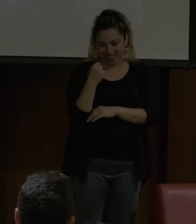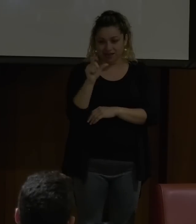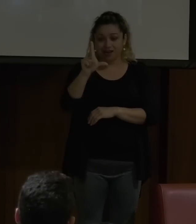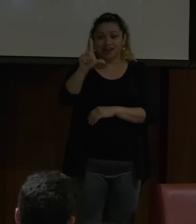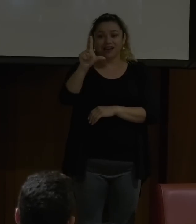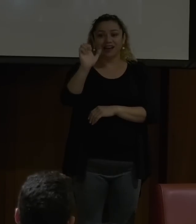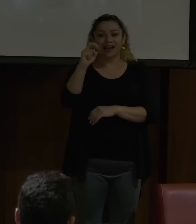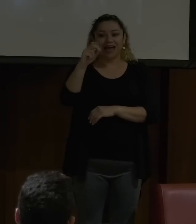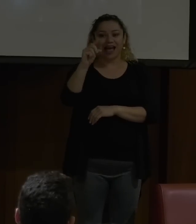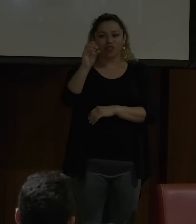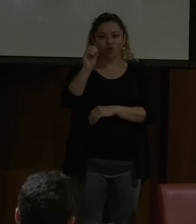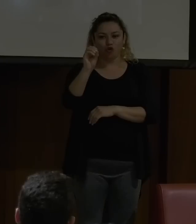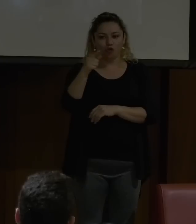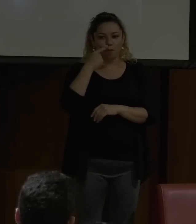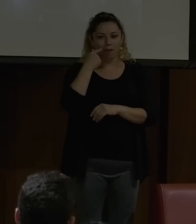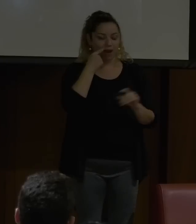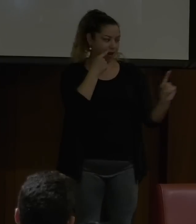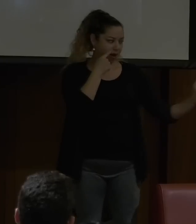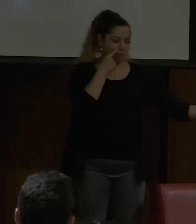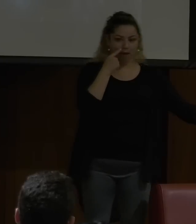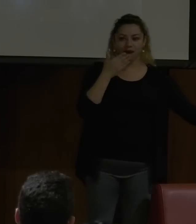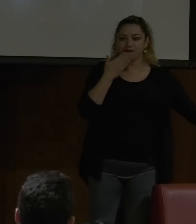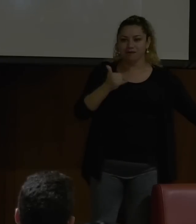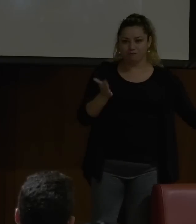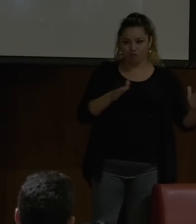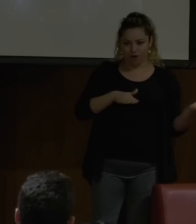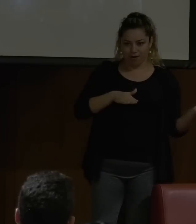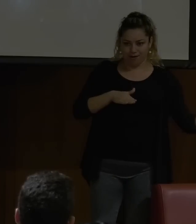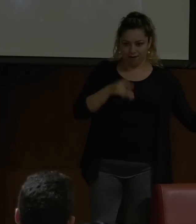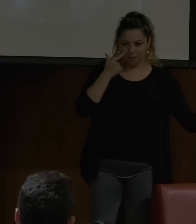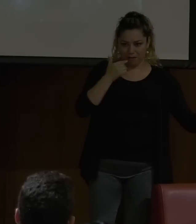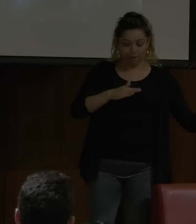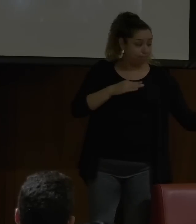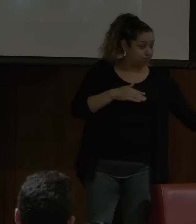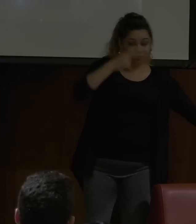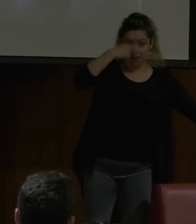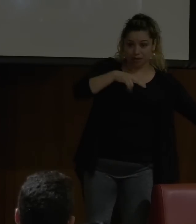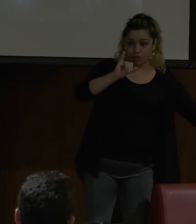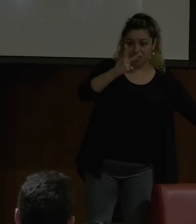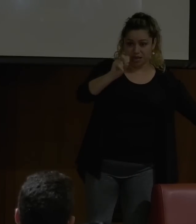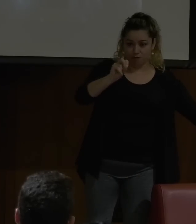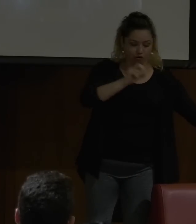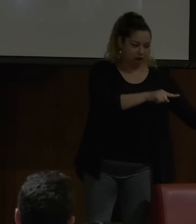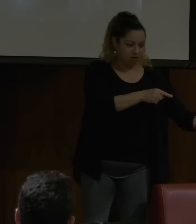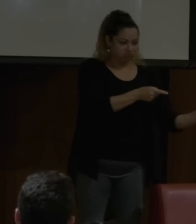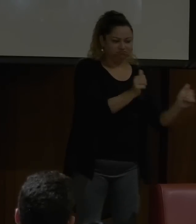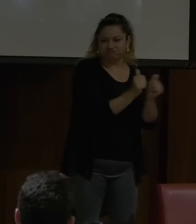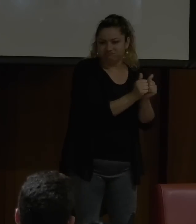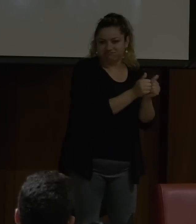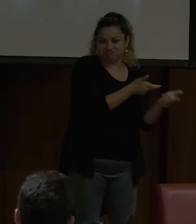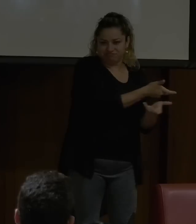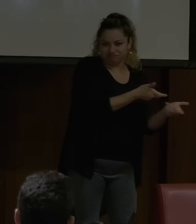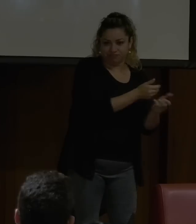dos títulos: un recorrido por la vida de Leandro Díaz y la poesía en la música de Leandro Díaz.